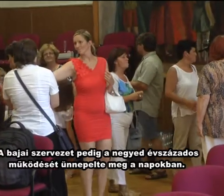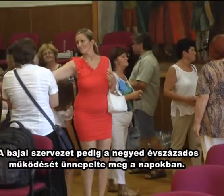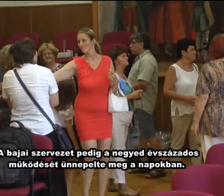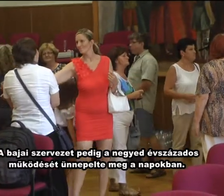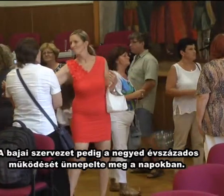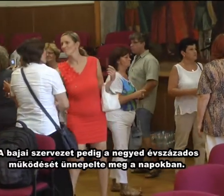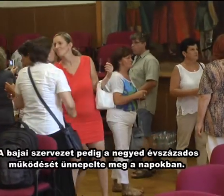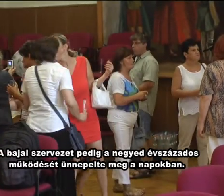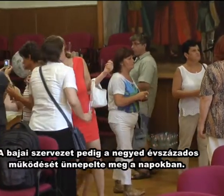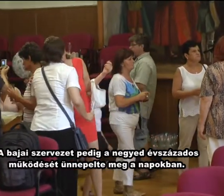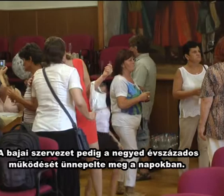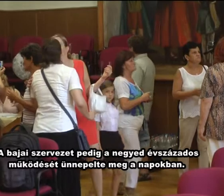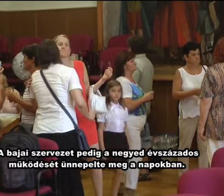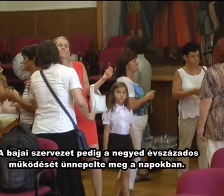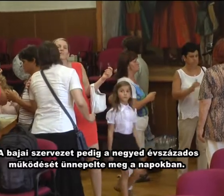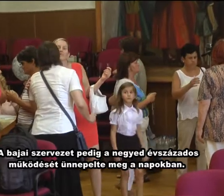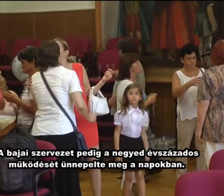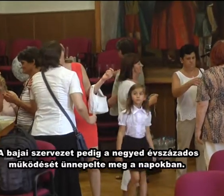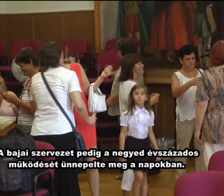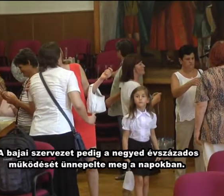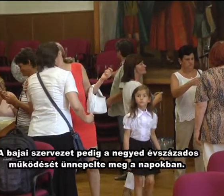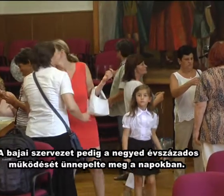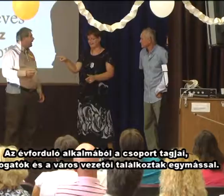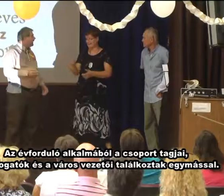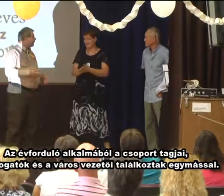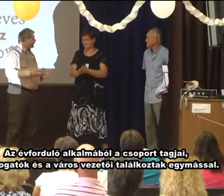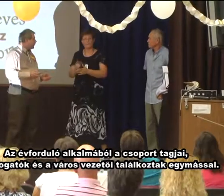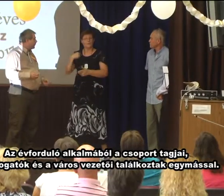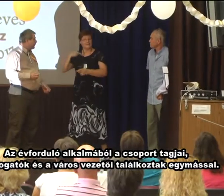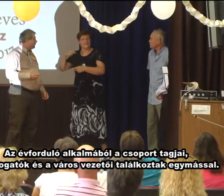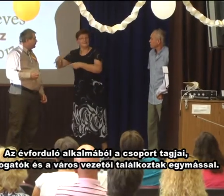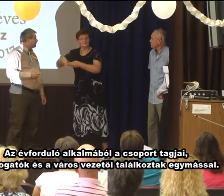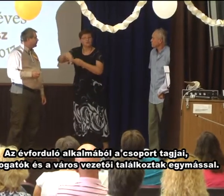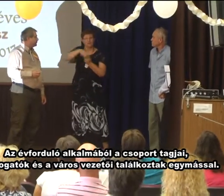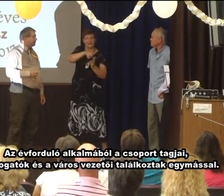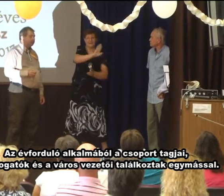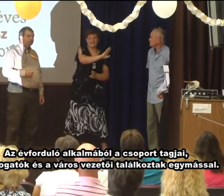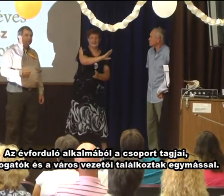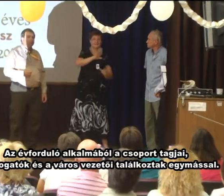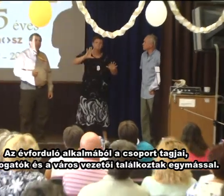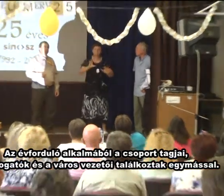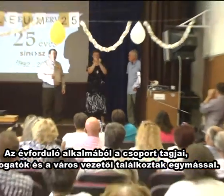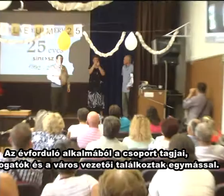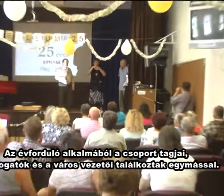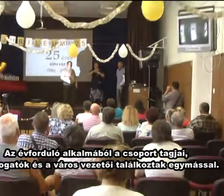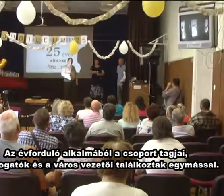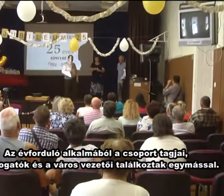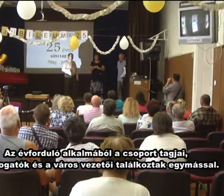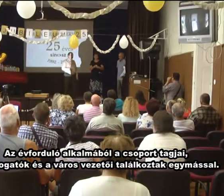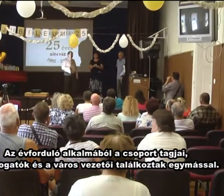pedig a negyed évszázados működését ünnepelte a napokban. Az évforduló alkalmából a csoport tagjai, a támogatók és a város